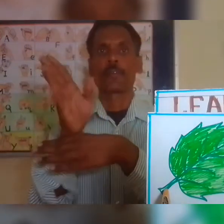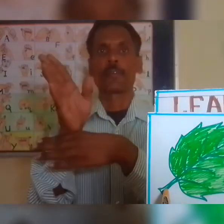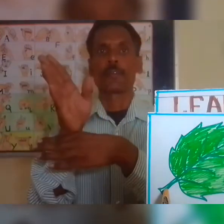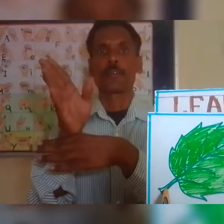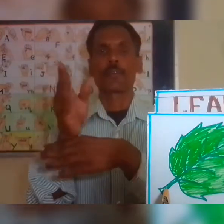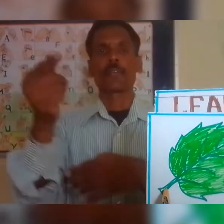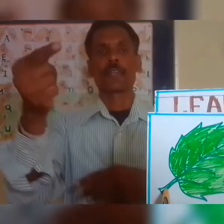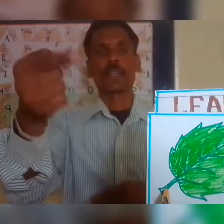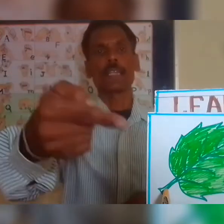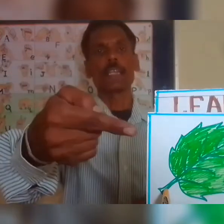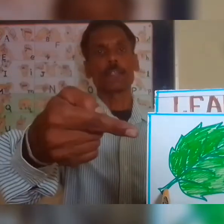Live